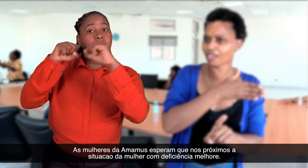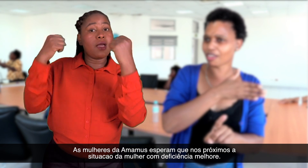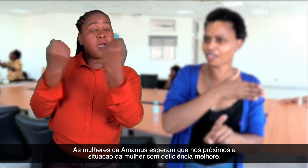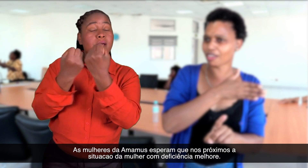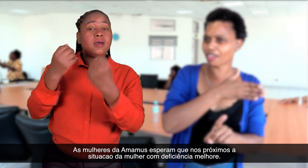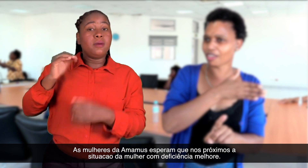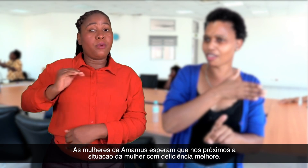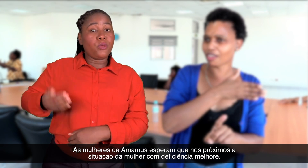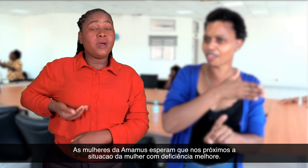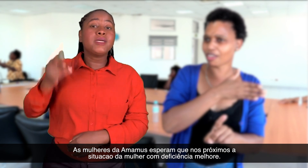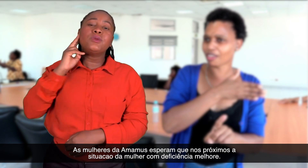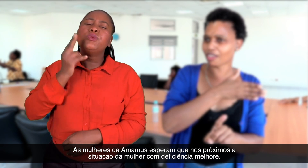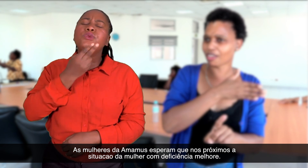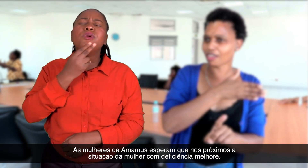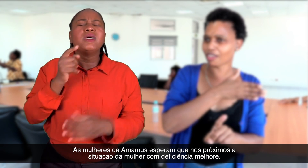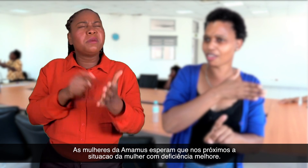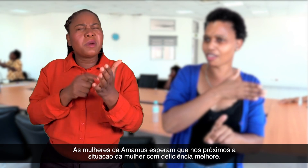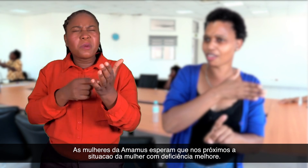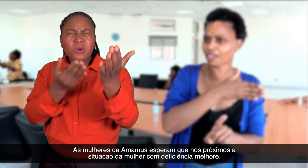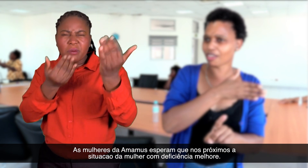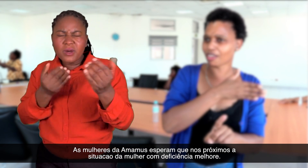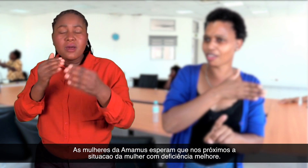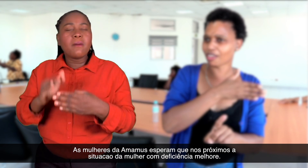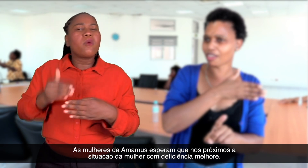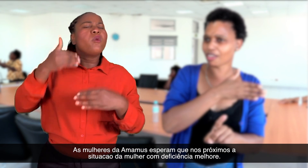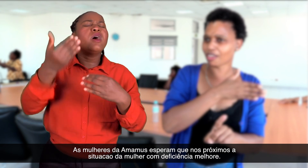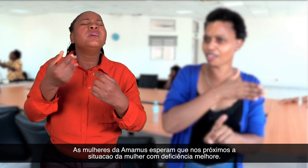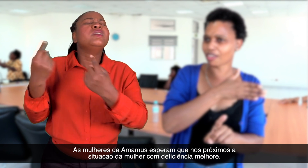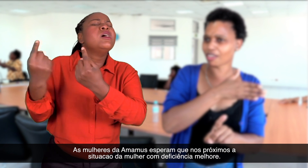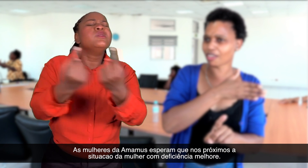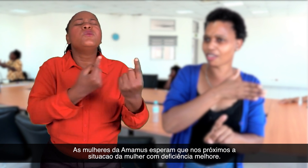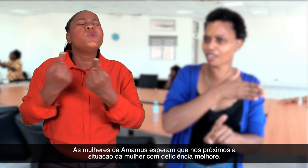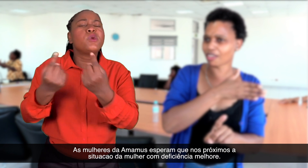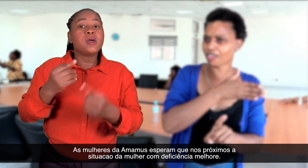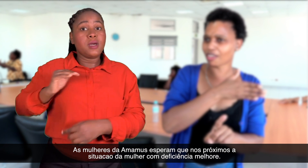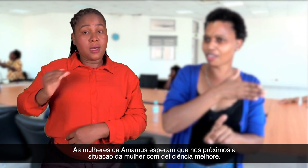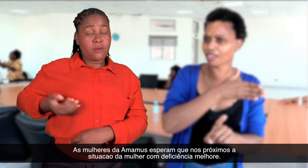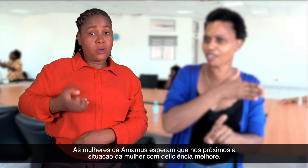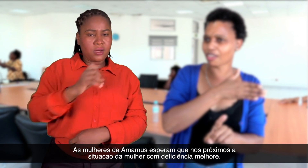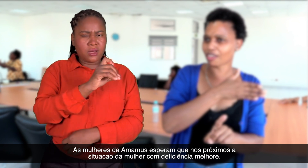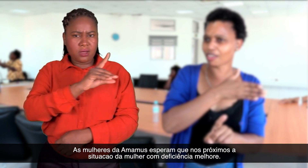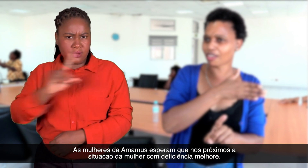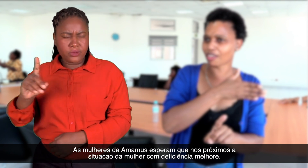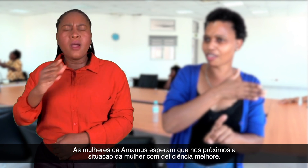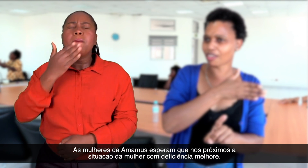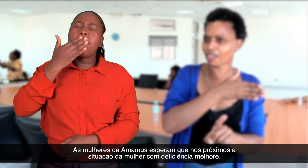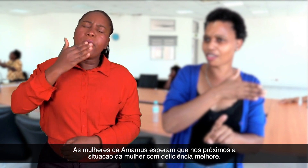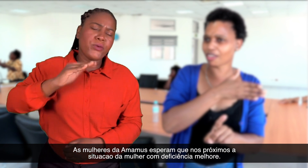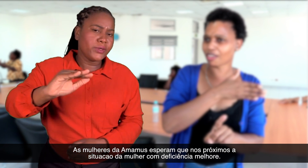As mulheres da Amamos esperam que nos próximos anos a situação da mulher com deficiência melhore.